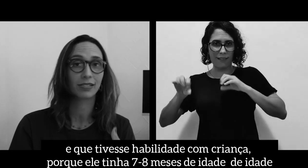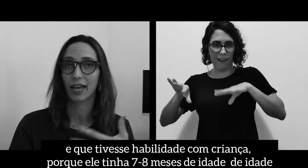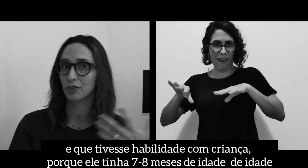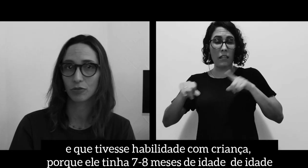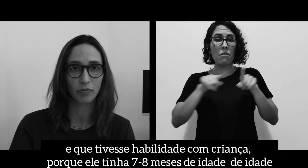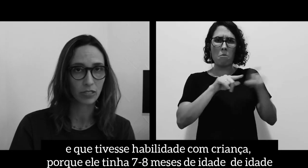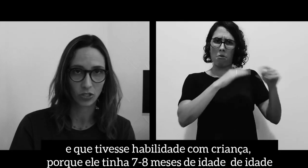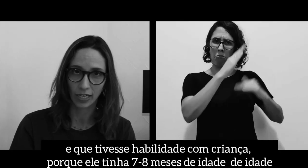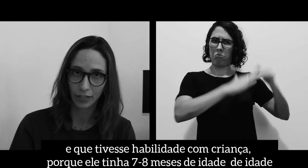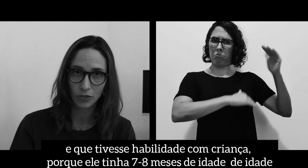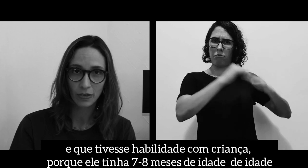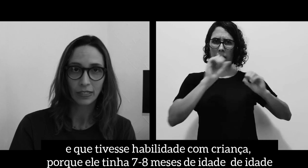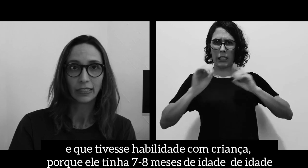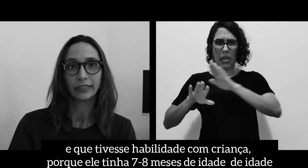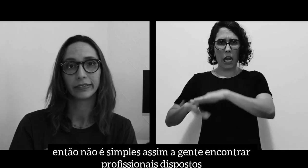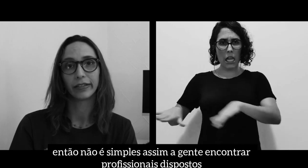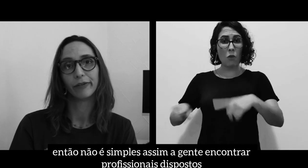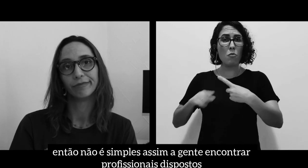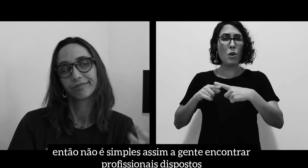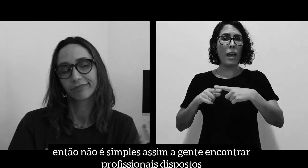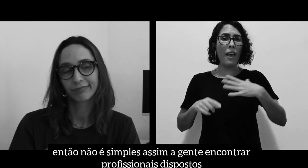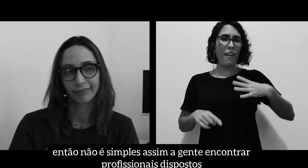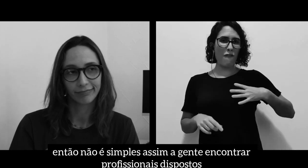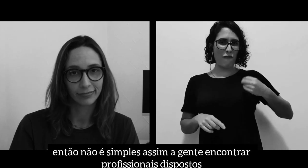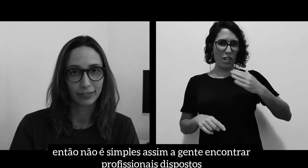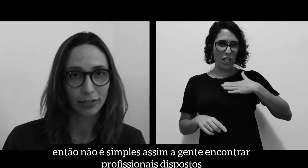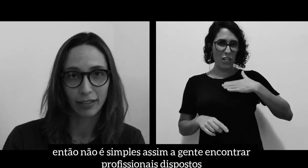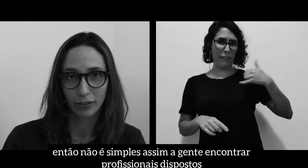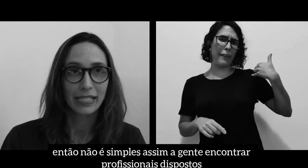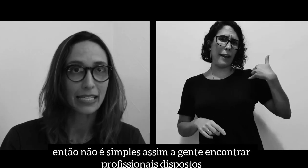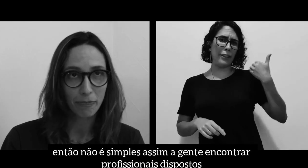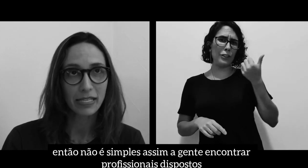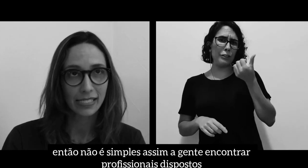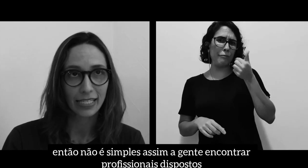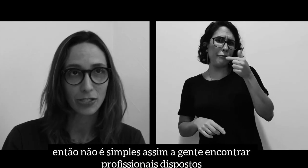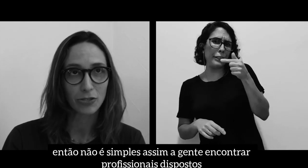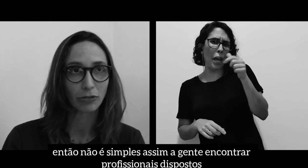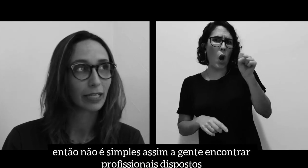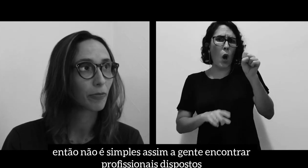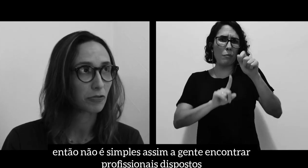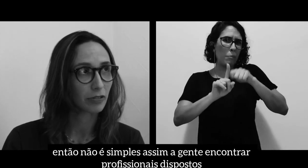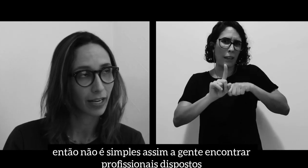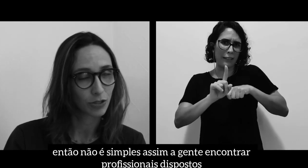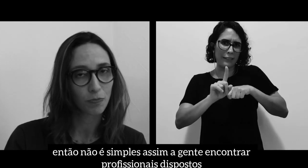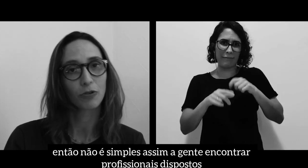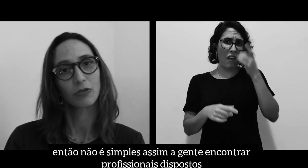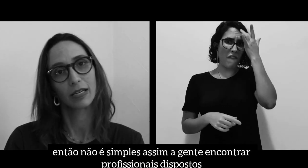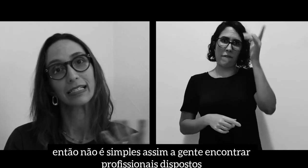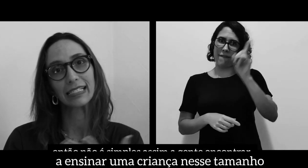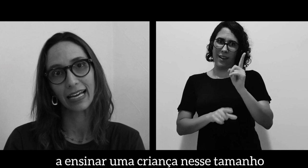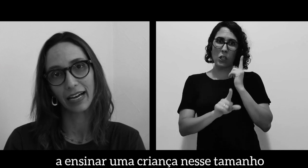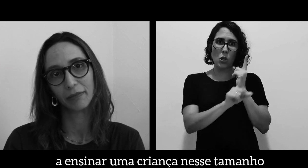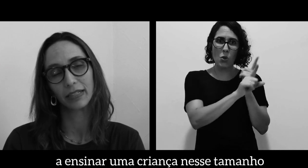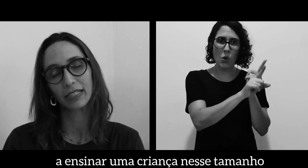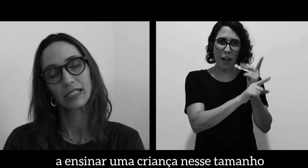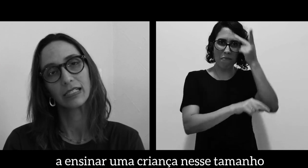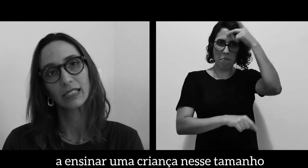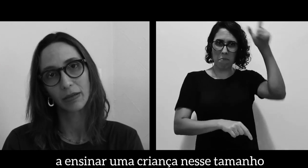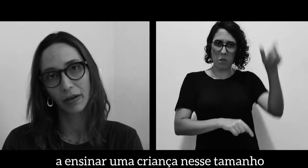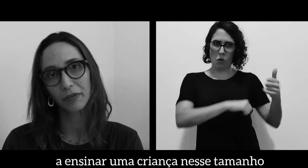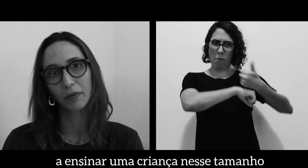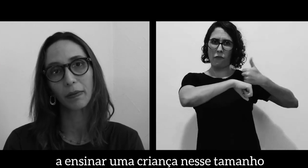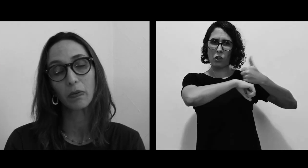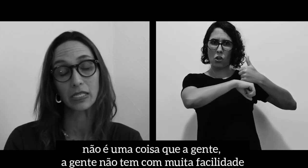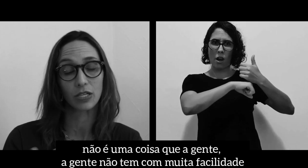ele tinha 7, 8 meses de idade. Então, não é simples assim a gente encontrar profissionais dispostos a ensinar uma criança